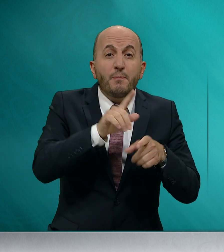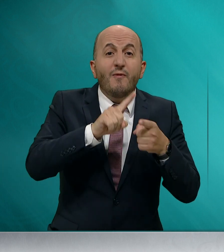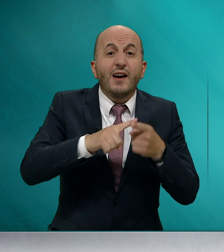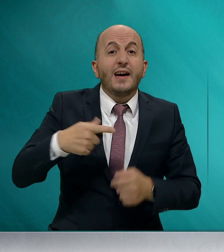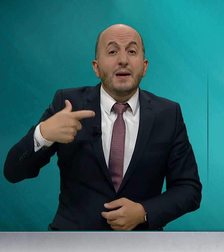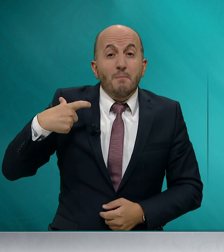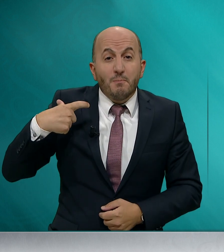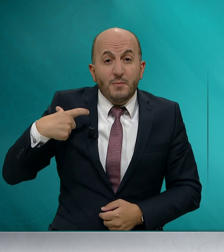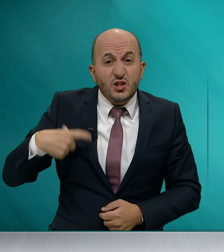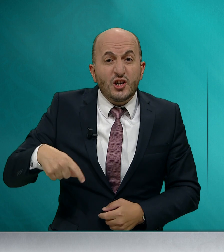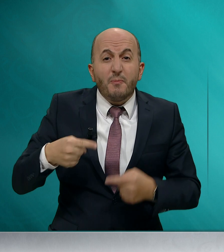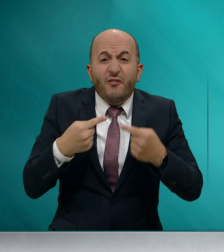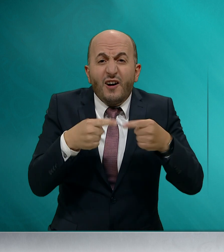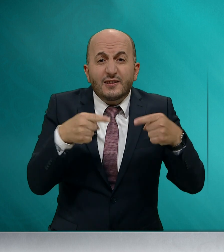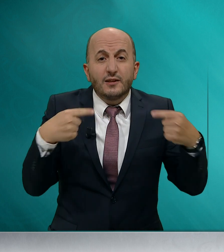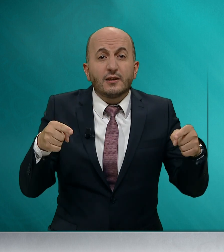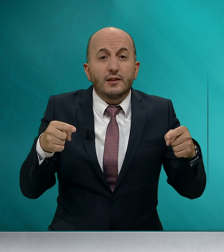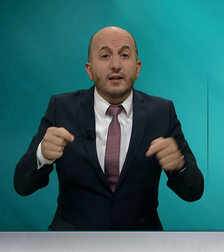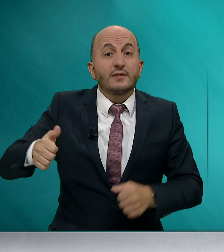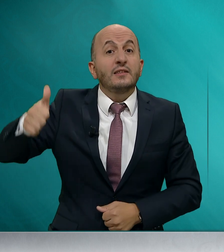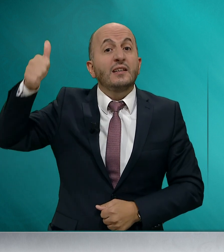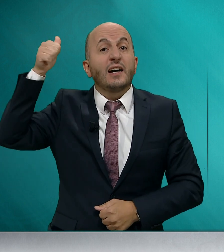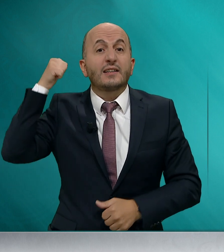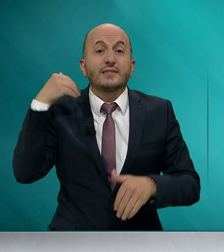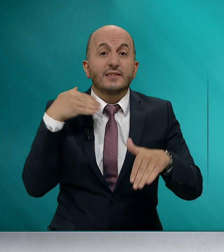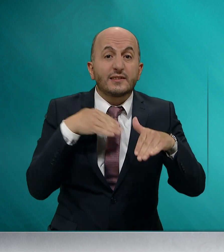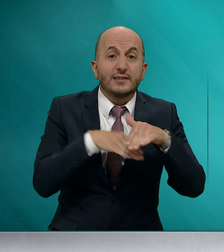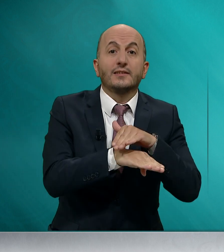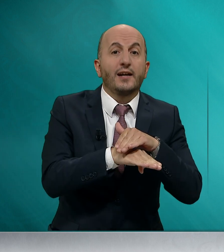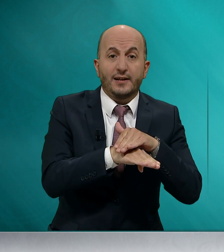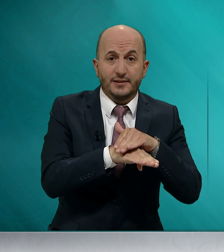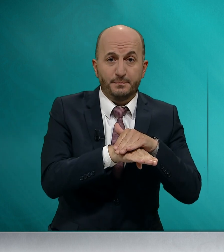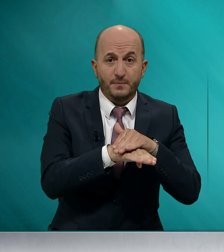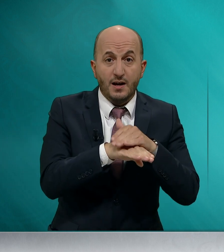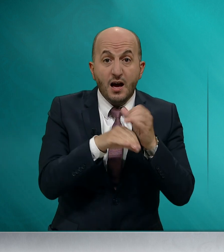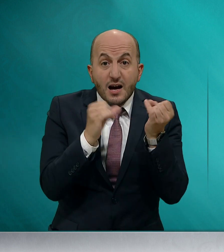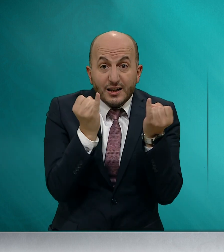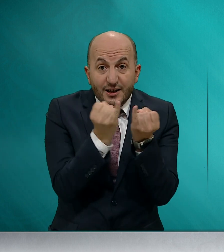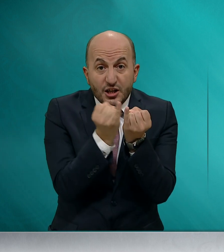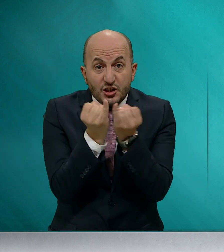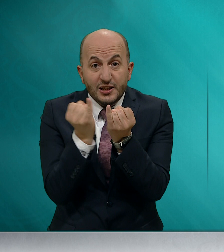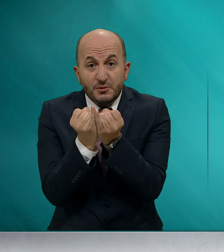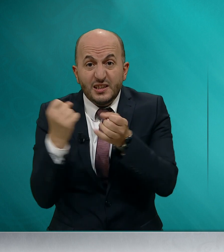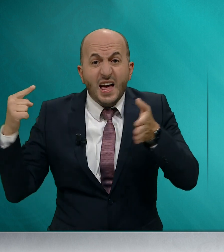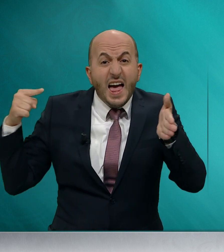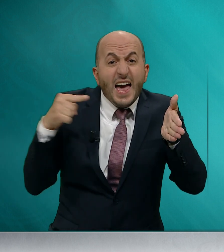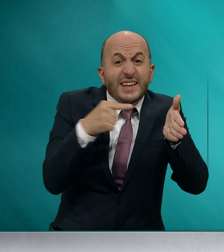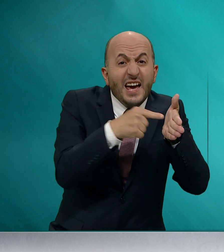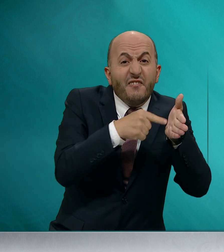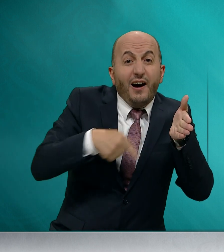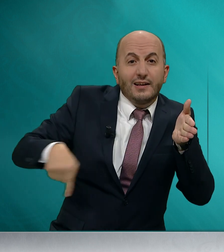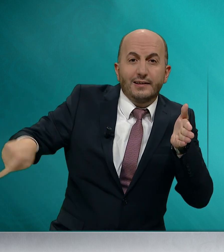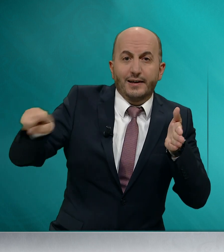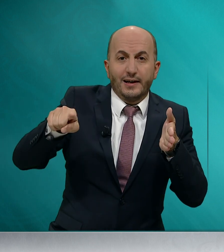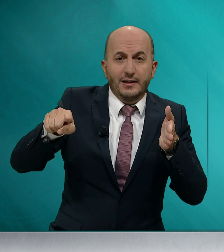mezhep ve meşrep farklılıklarının arkasına sığınarak kardeşliğimizi